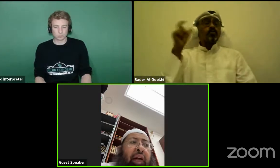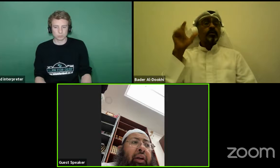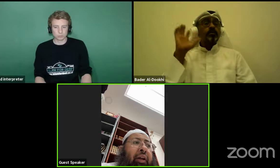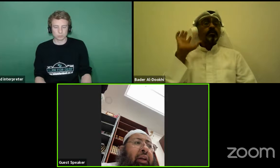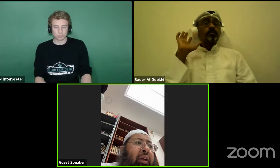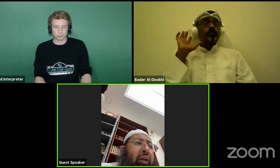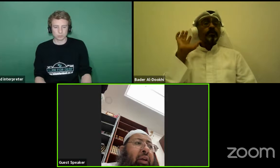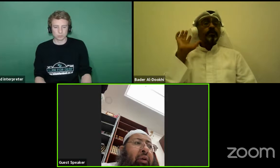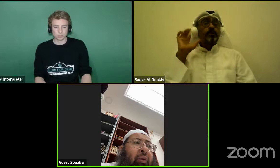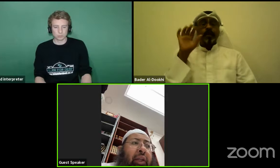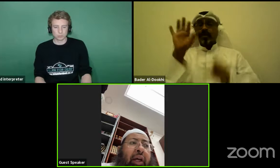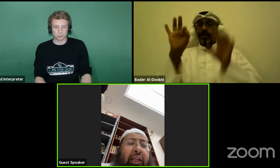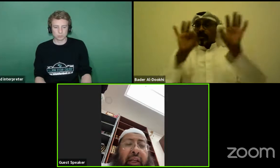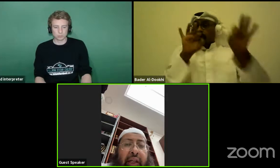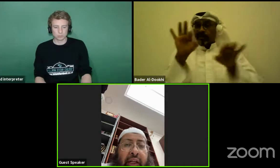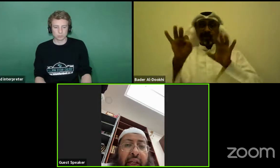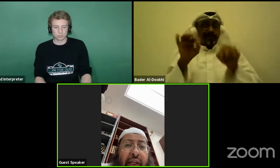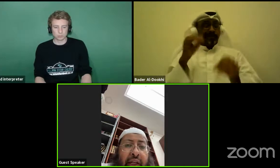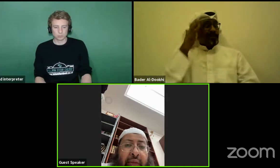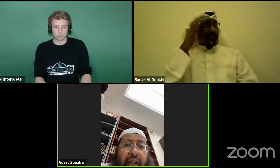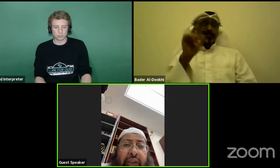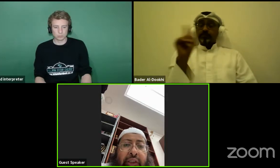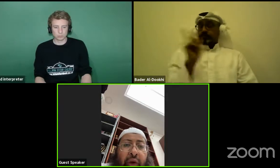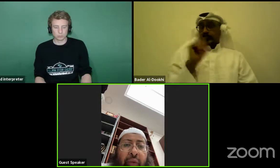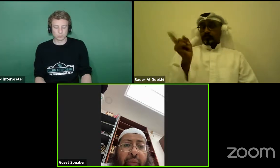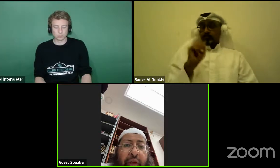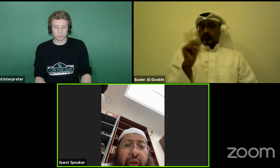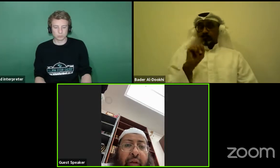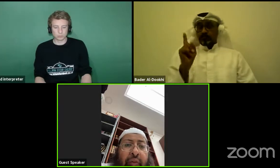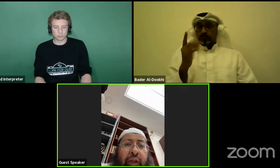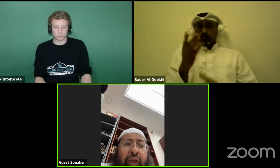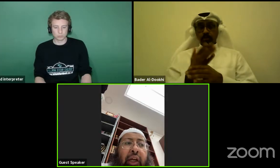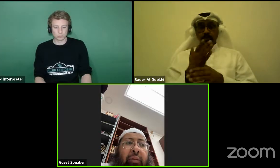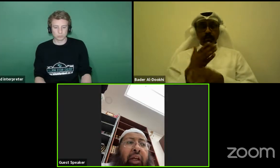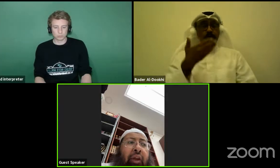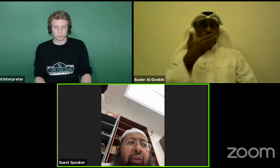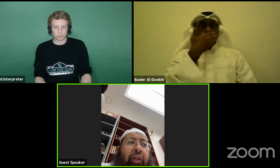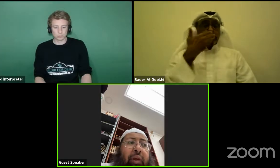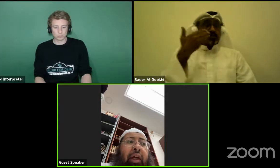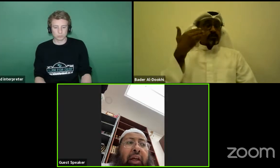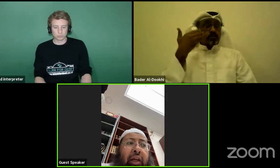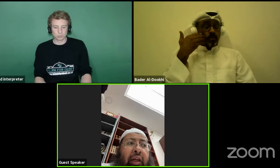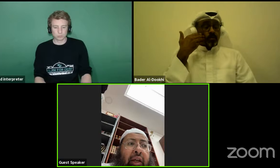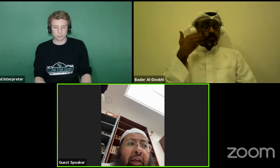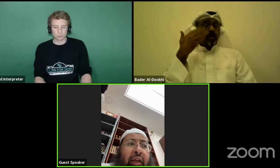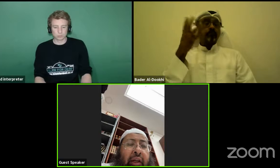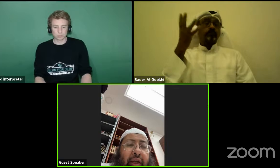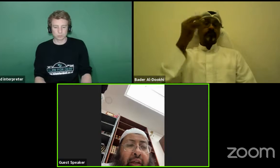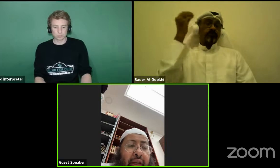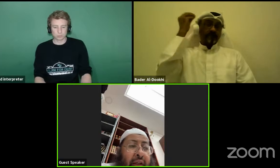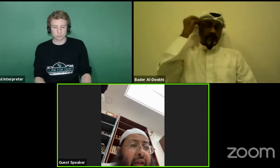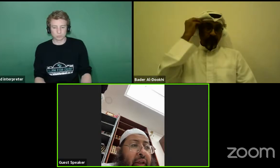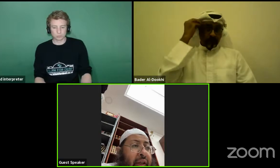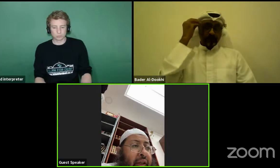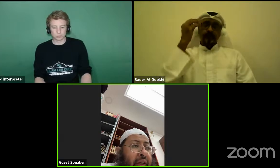دون اختيار، وذلك لما للصوم من حكم عظيمة.